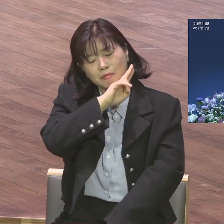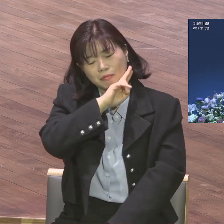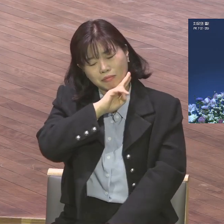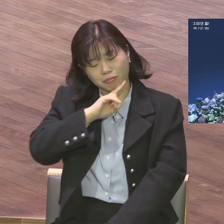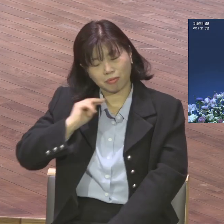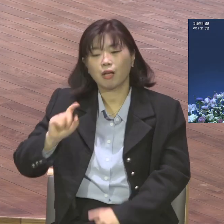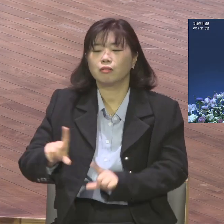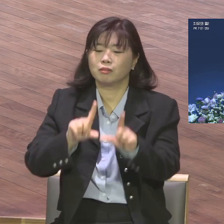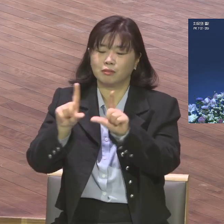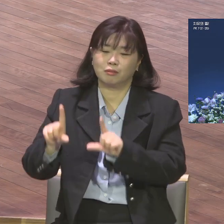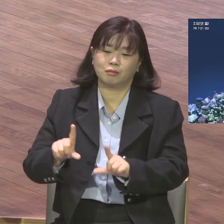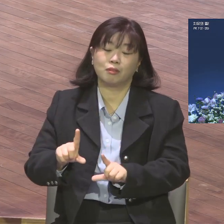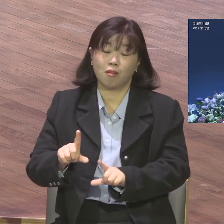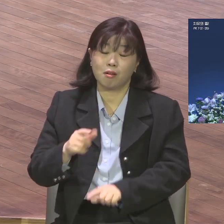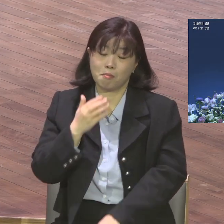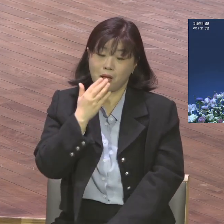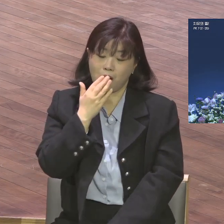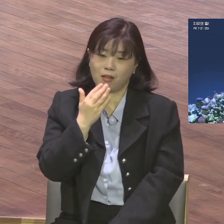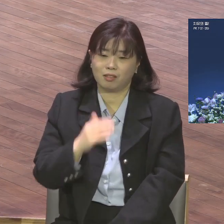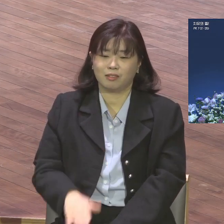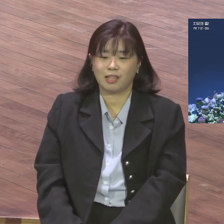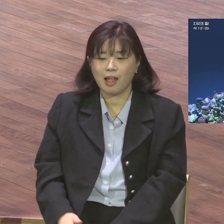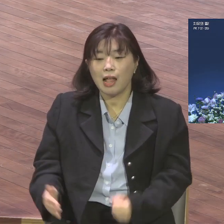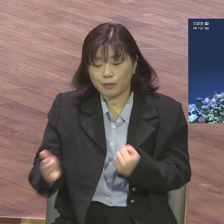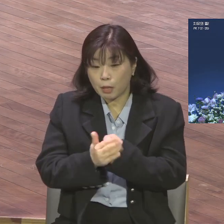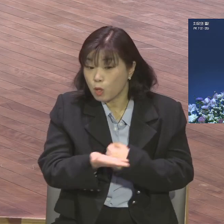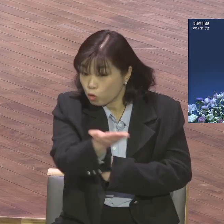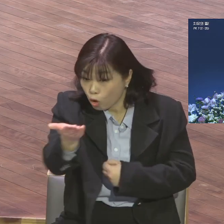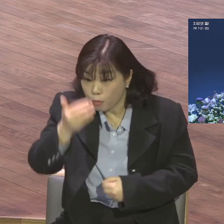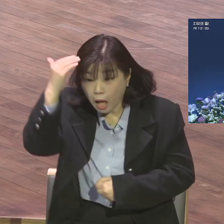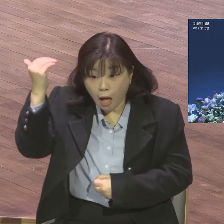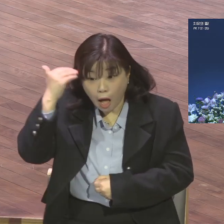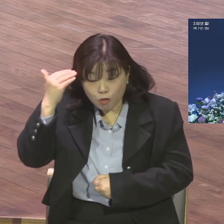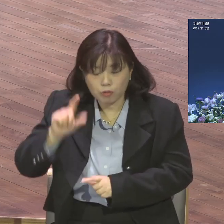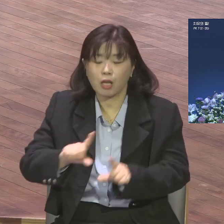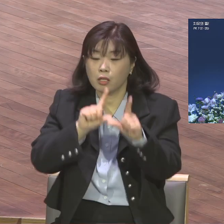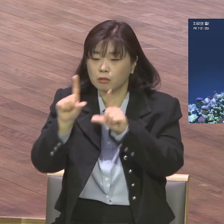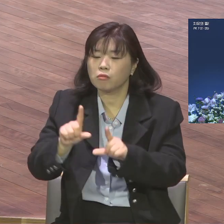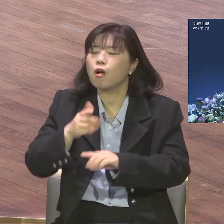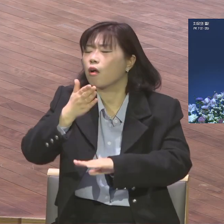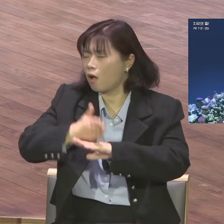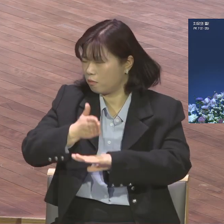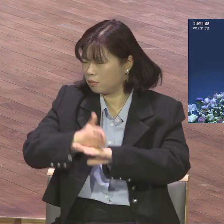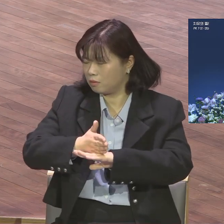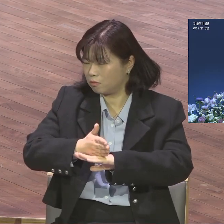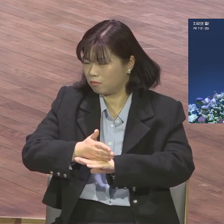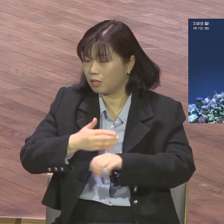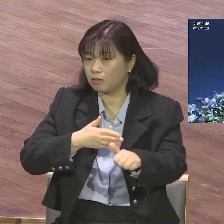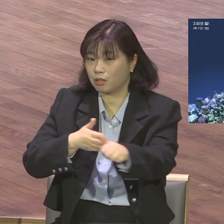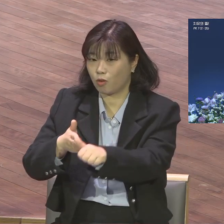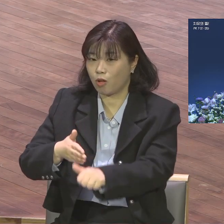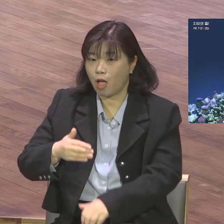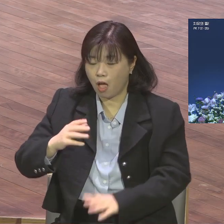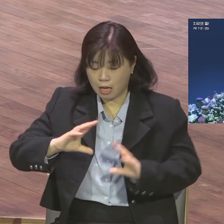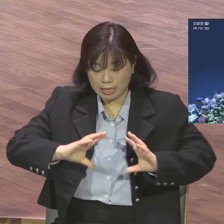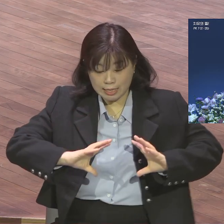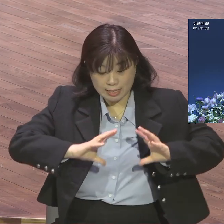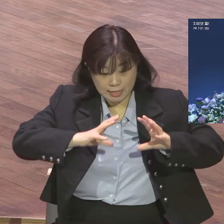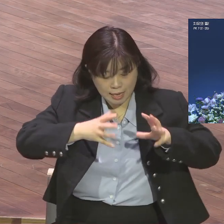불편해요. 한국에 살고 있는 거 감사하세요. 세상에서 제일 잘 사는 나라라니까요.